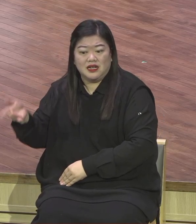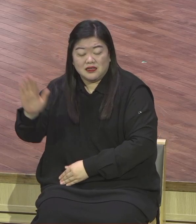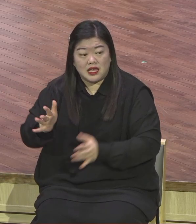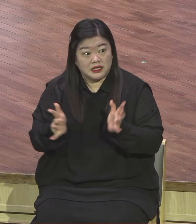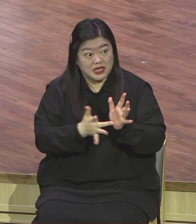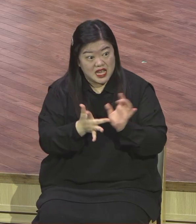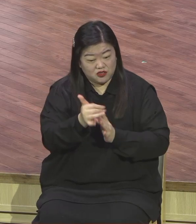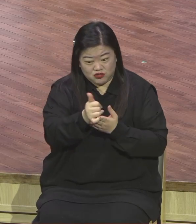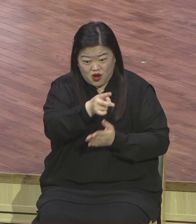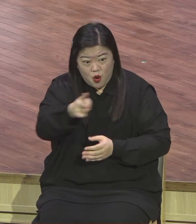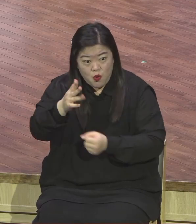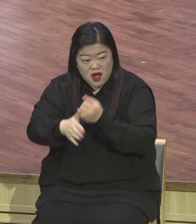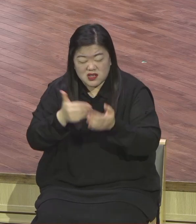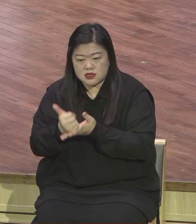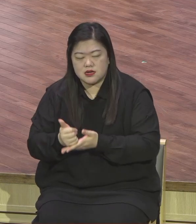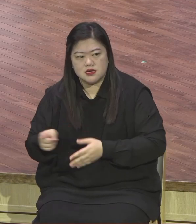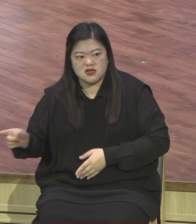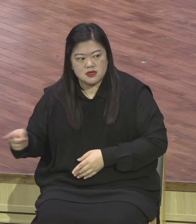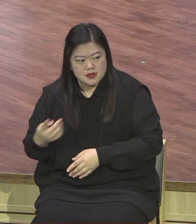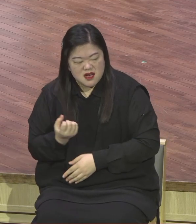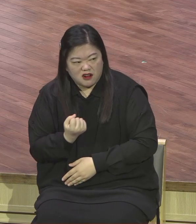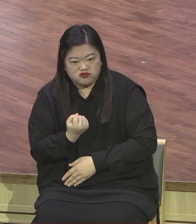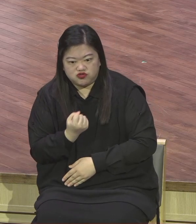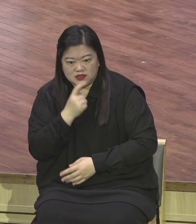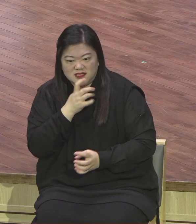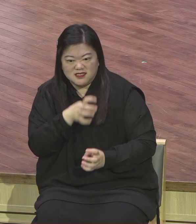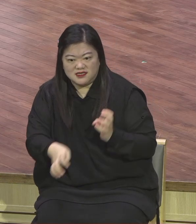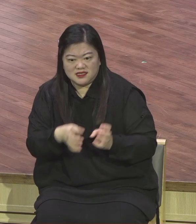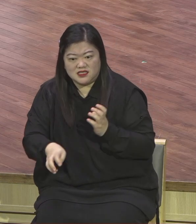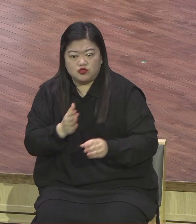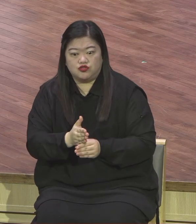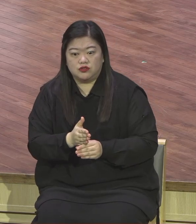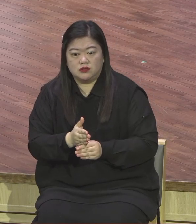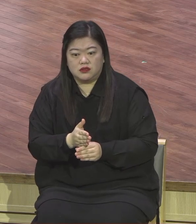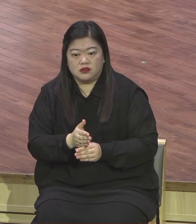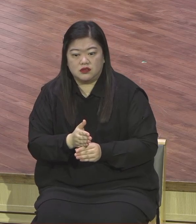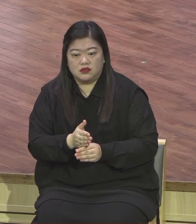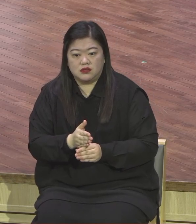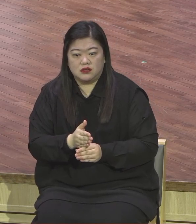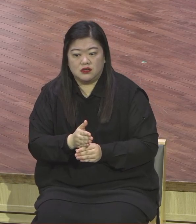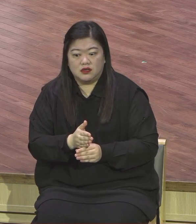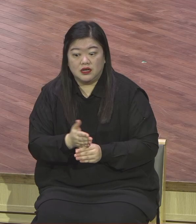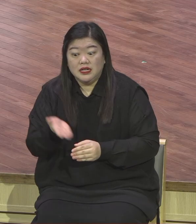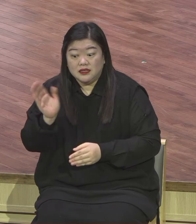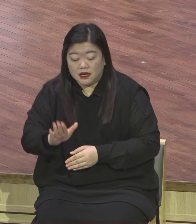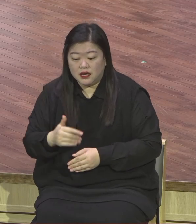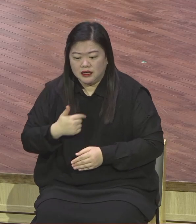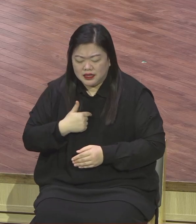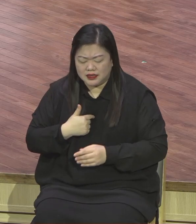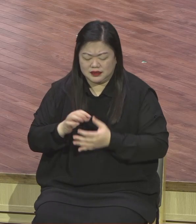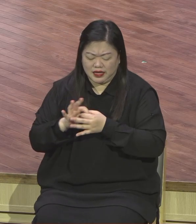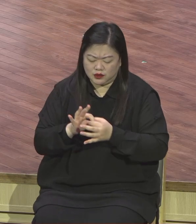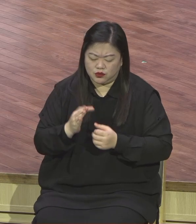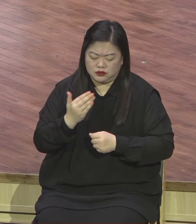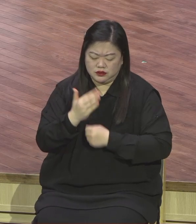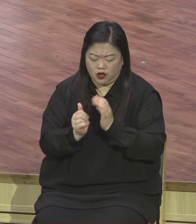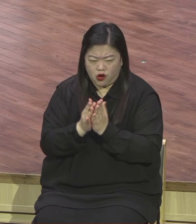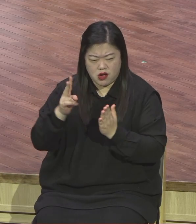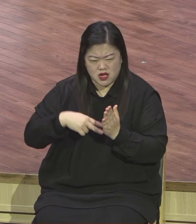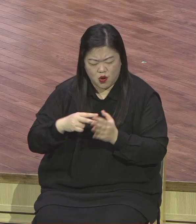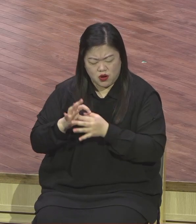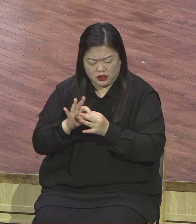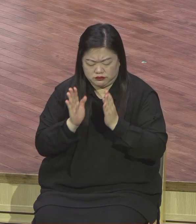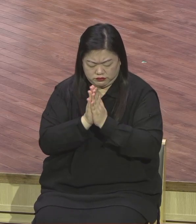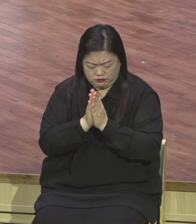알고 있더래요 그래서 그 사람 때문에 살았다는 거예요 그 교도소 안에서 마기가